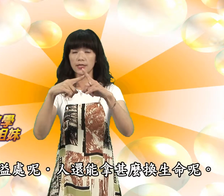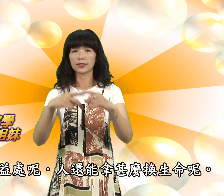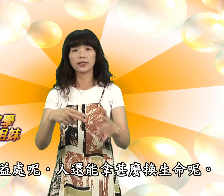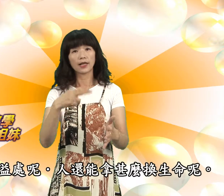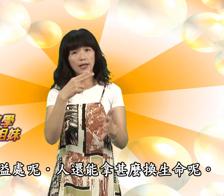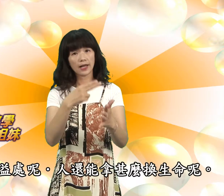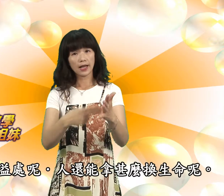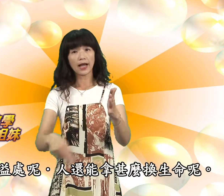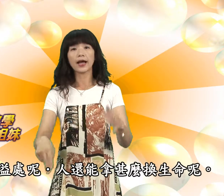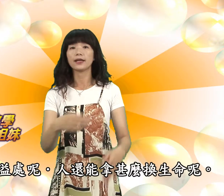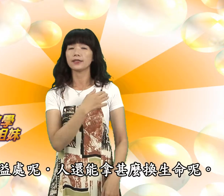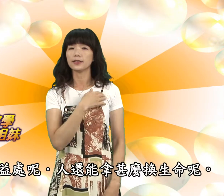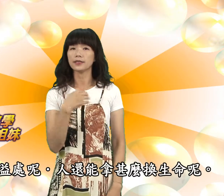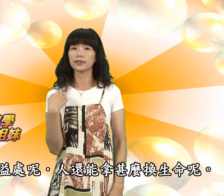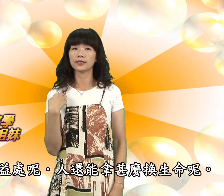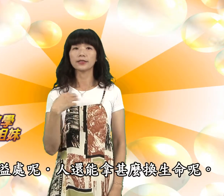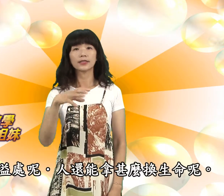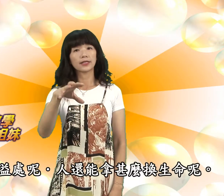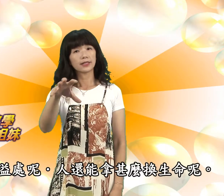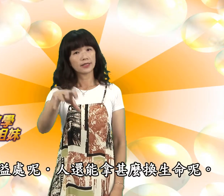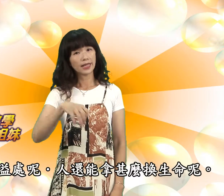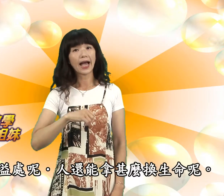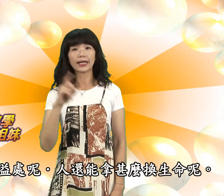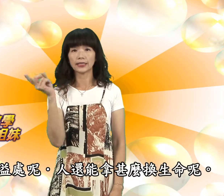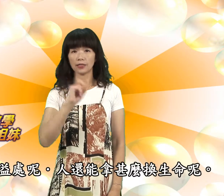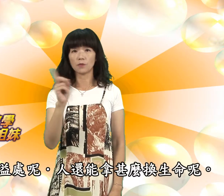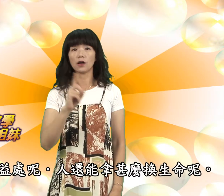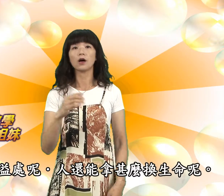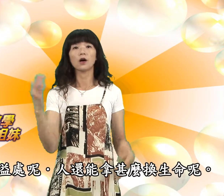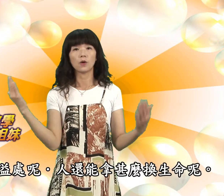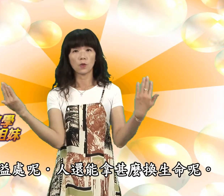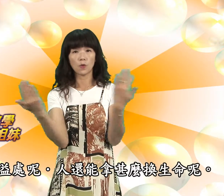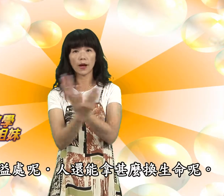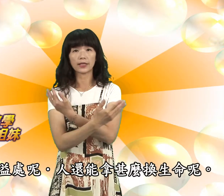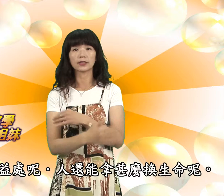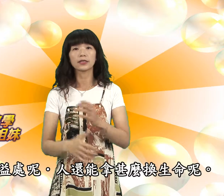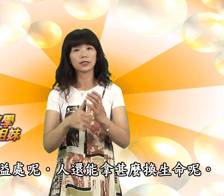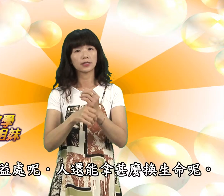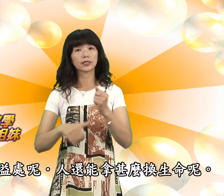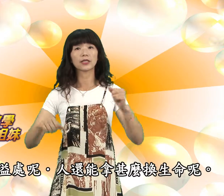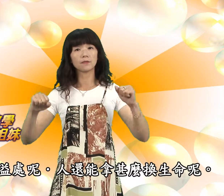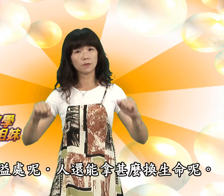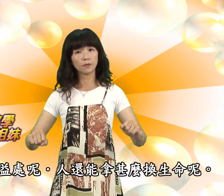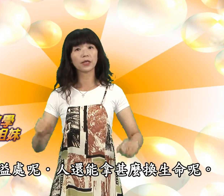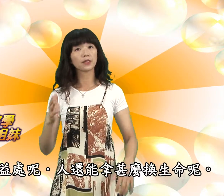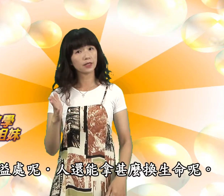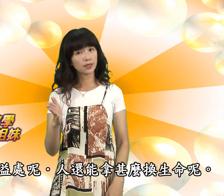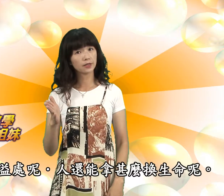人还能拿什么换生命呢？